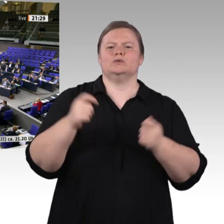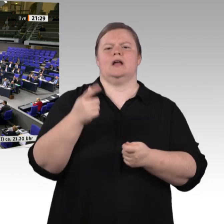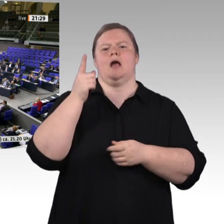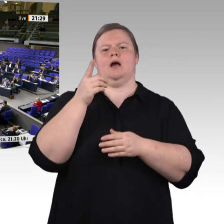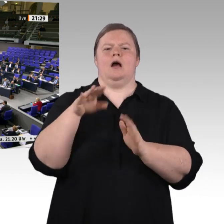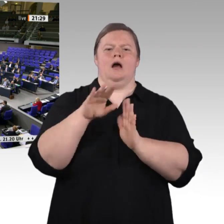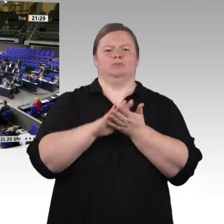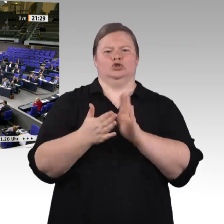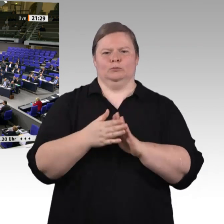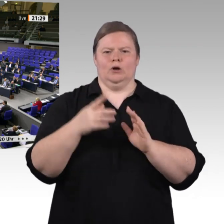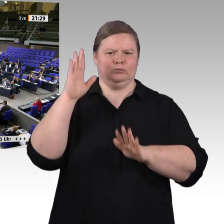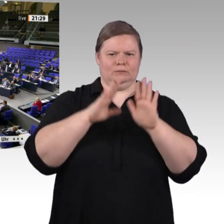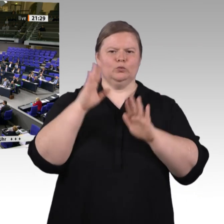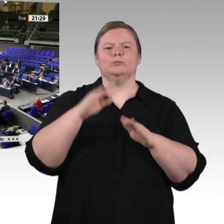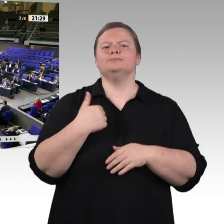Dankeschön.